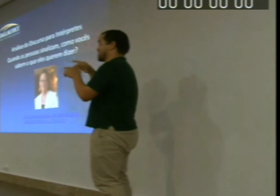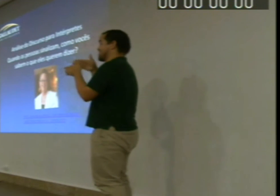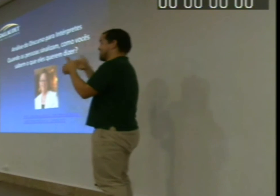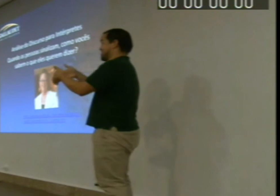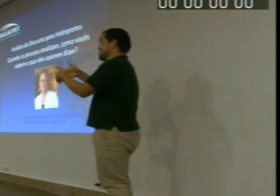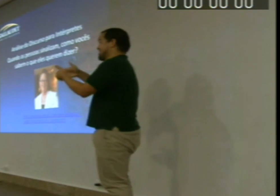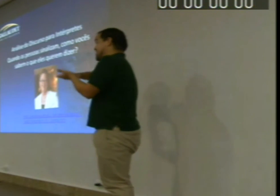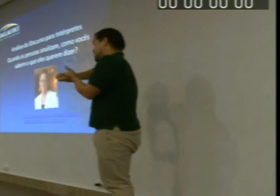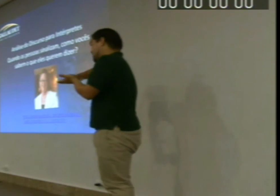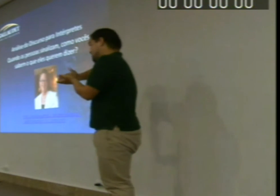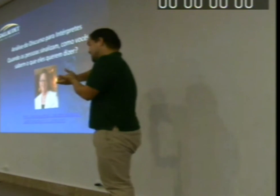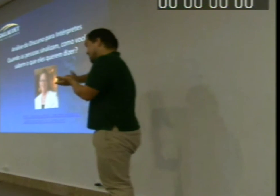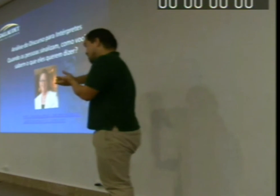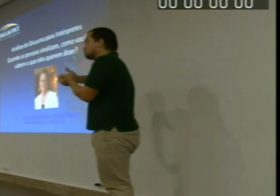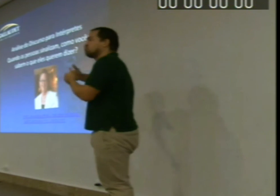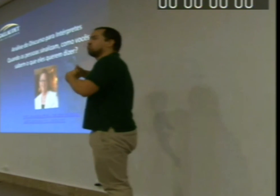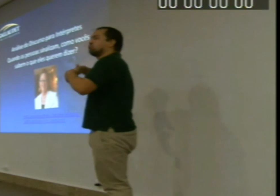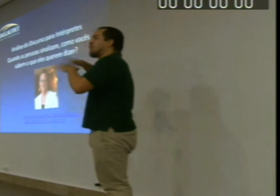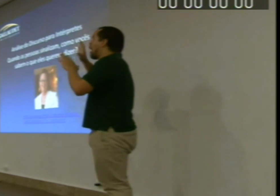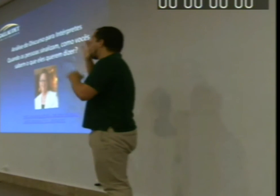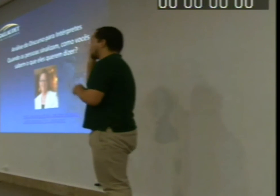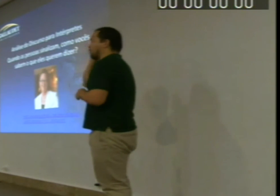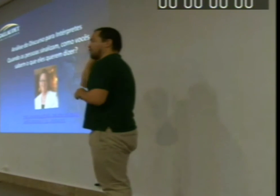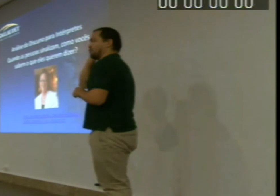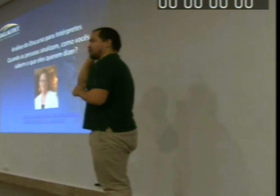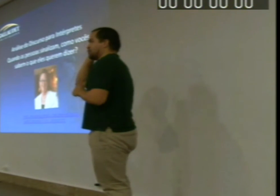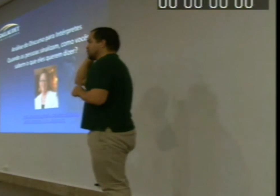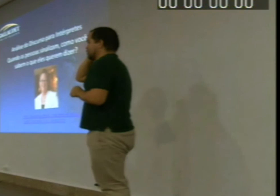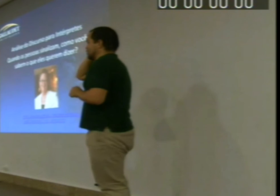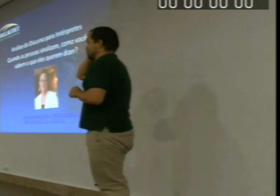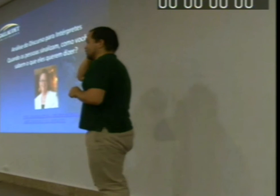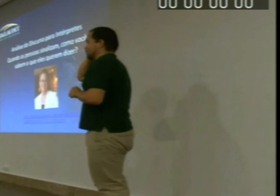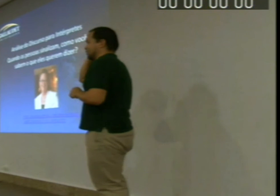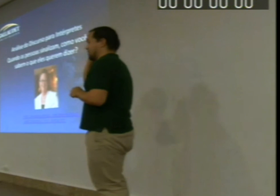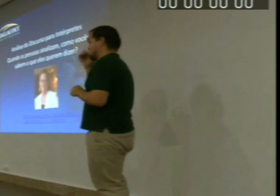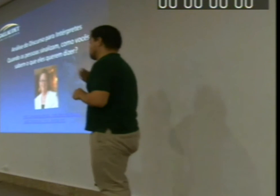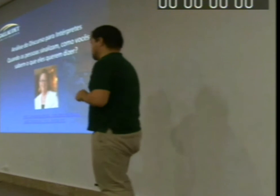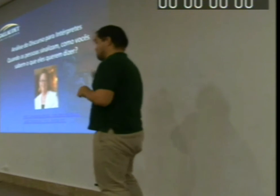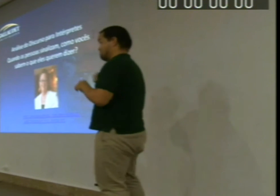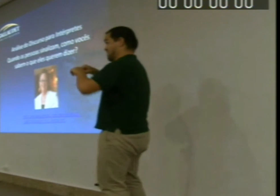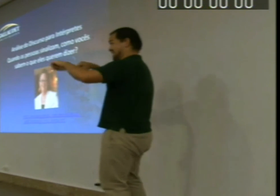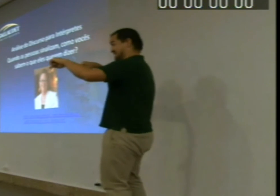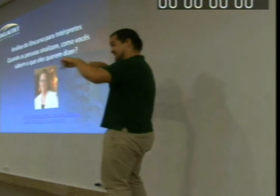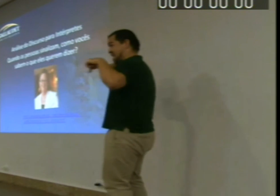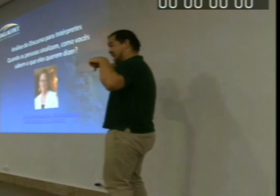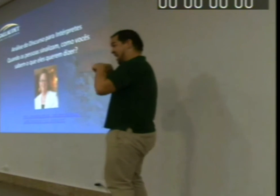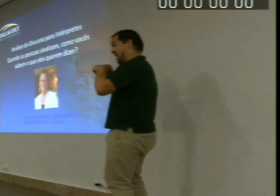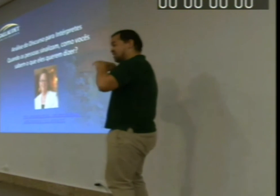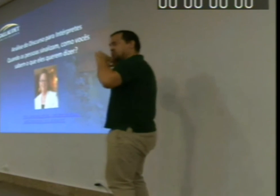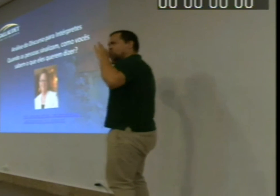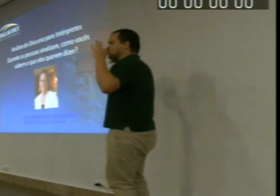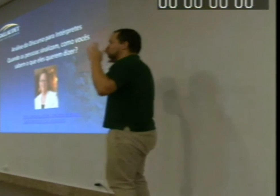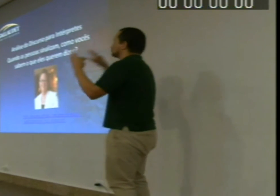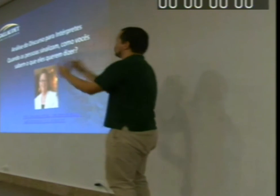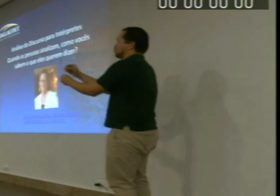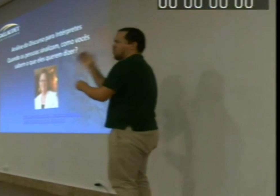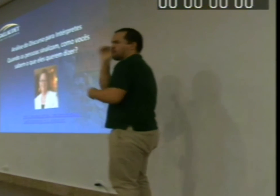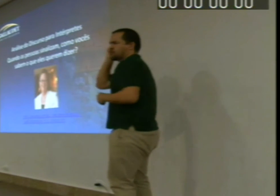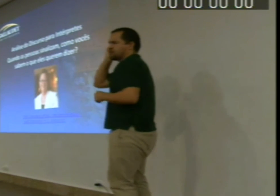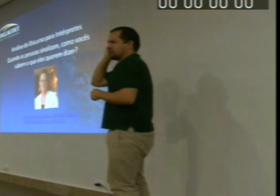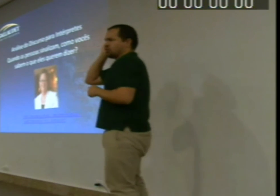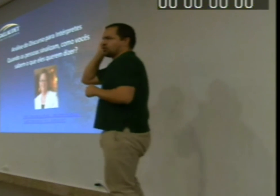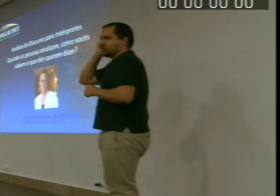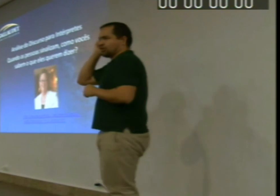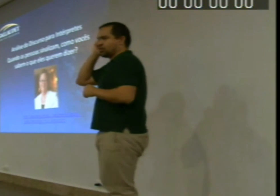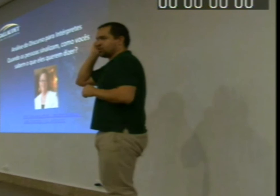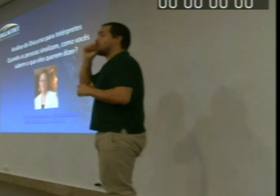eh o o foco é que interpretação eh são mais ouvintes eh numa sala que